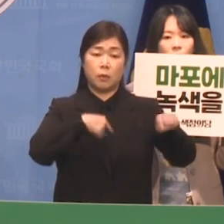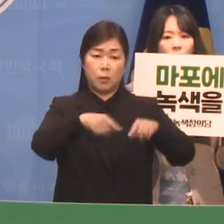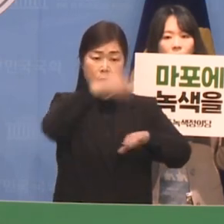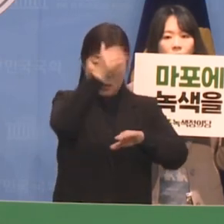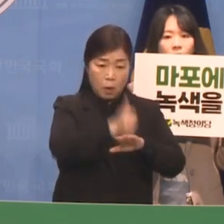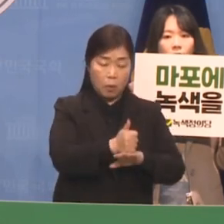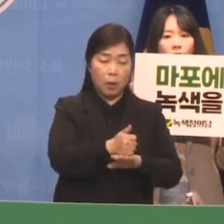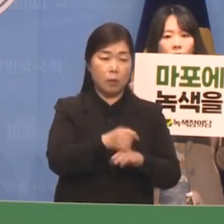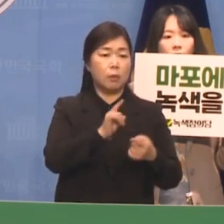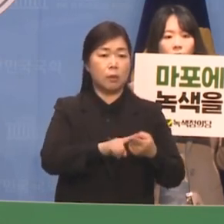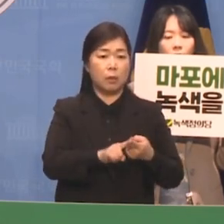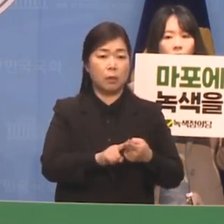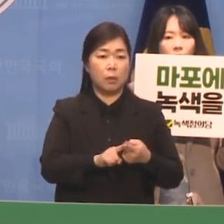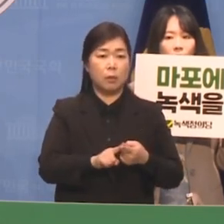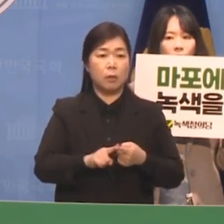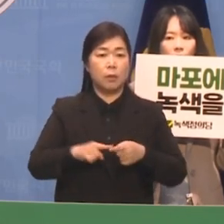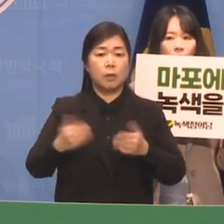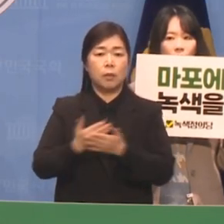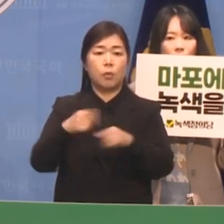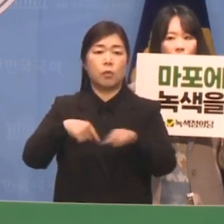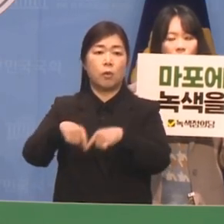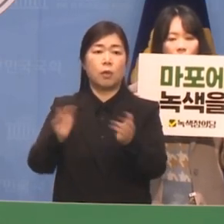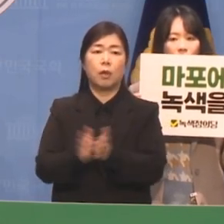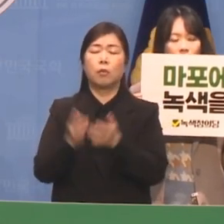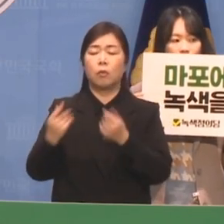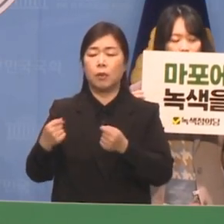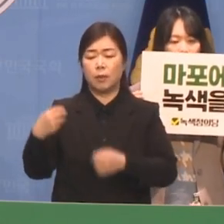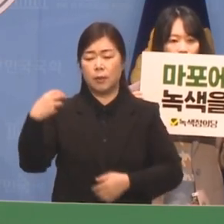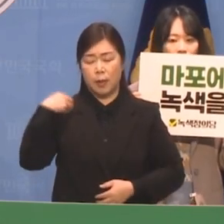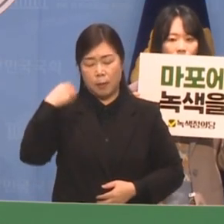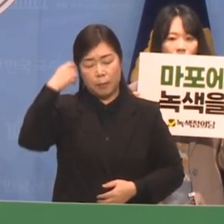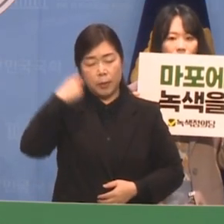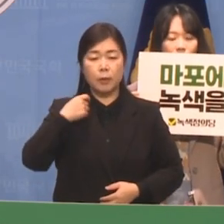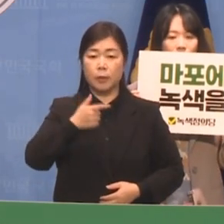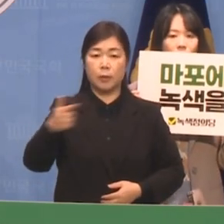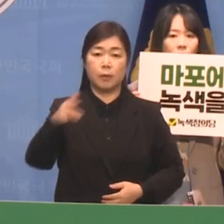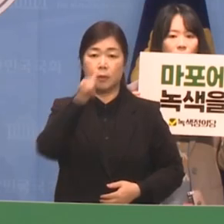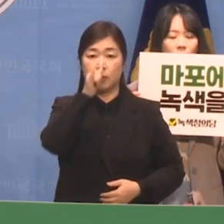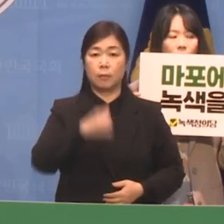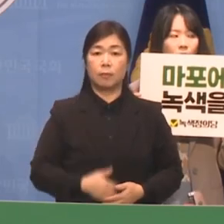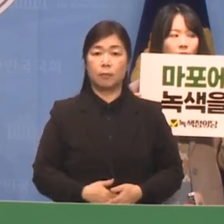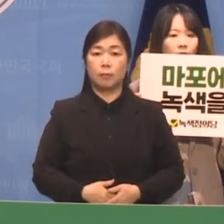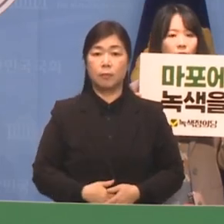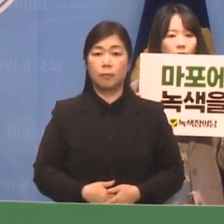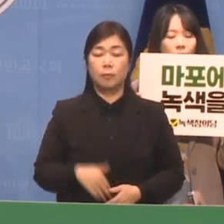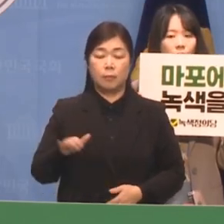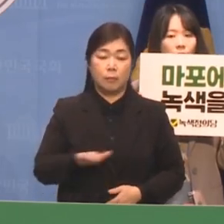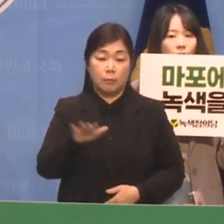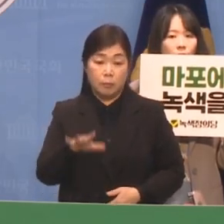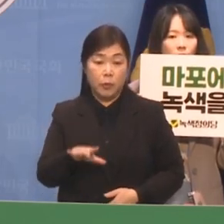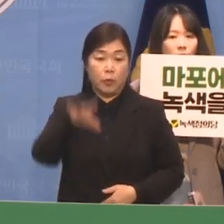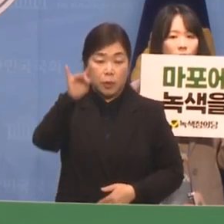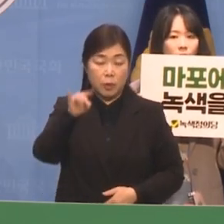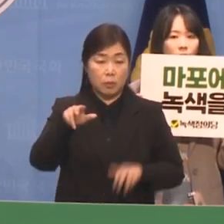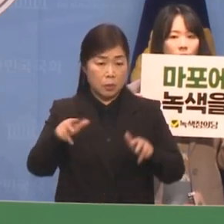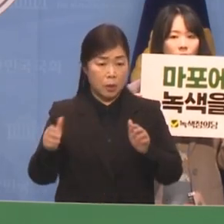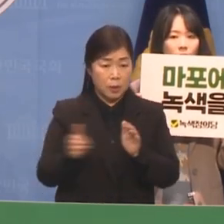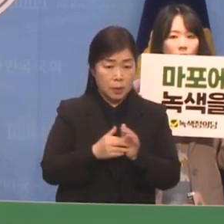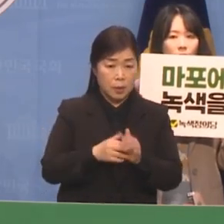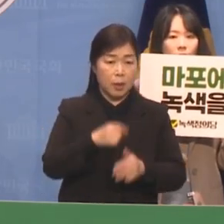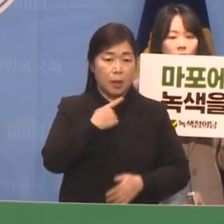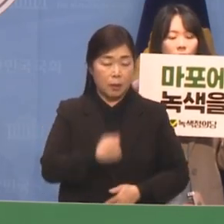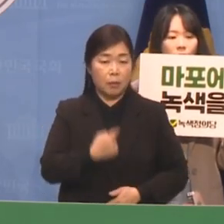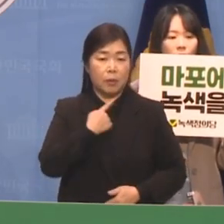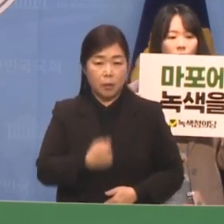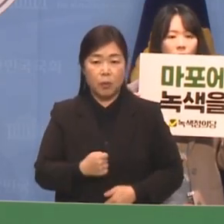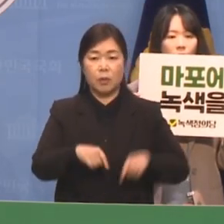대해 진보정당 역시 책임이 큽니다. 우리가 먼저 지금껏